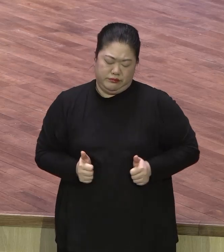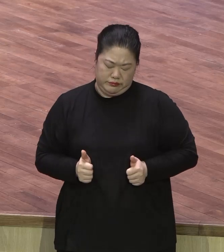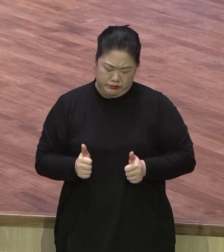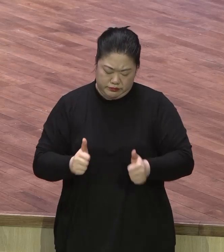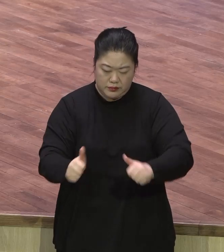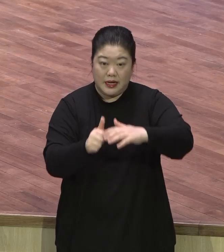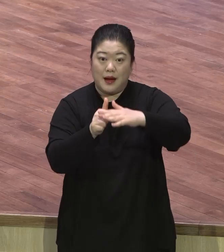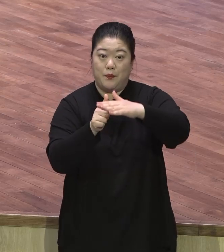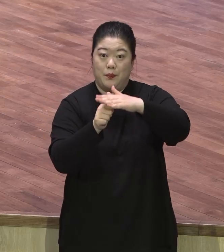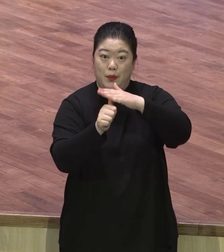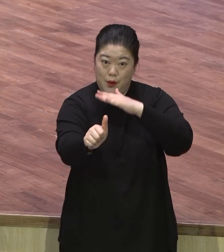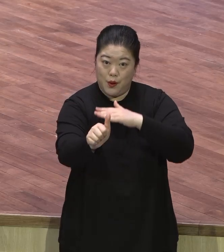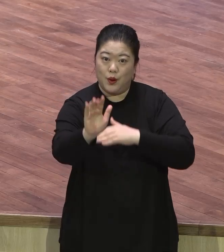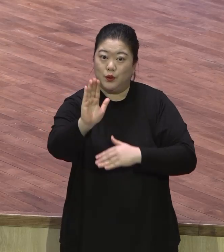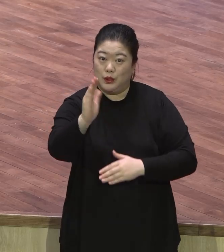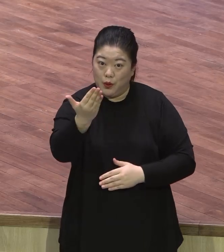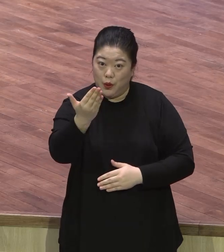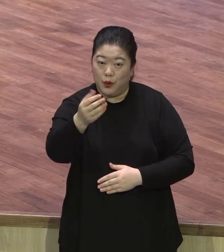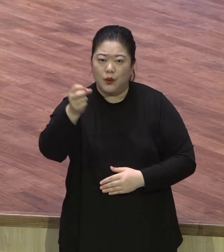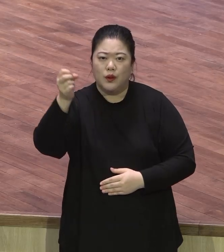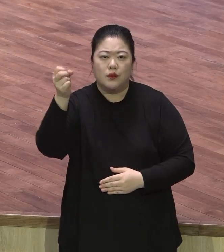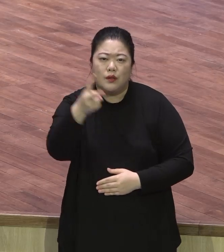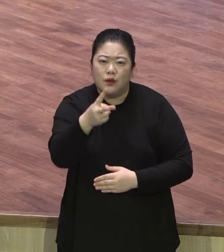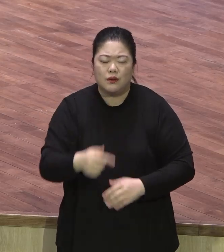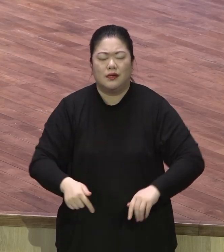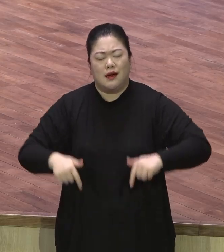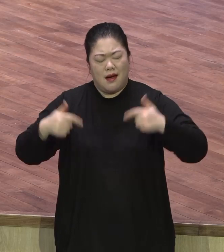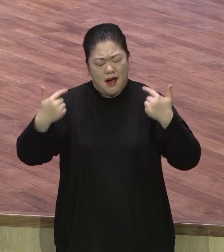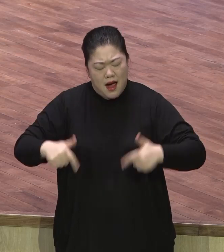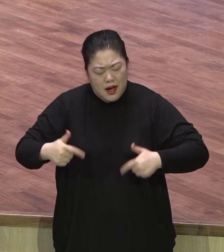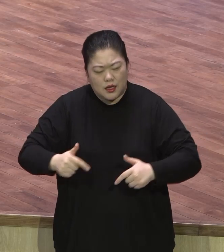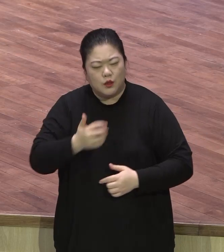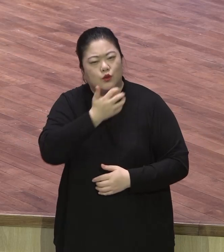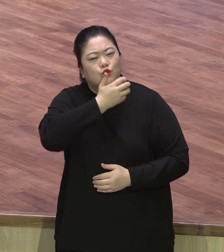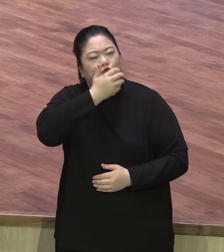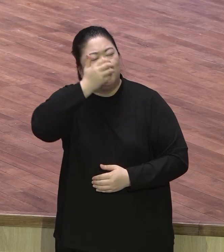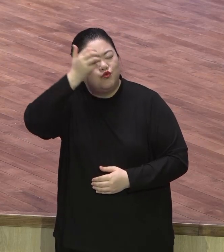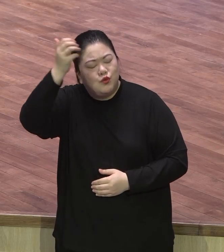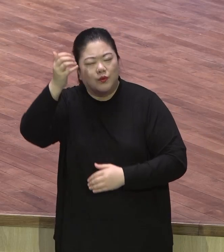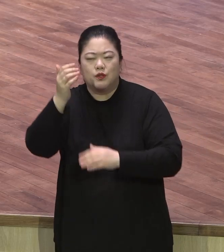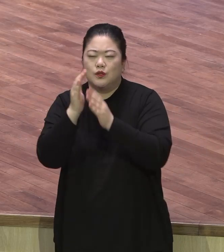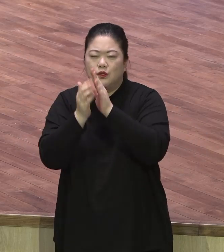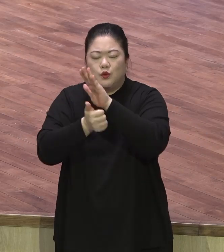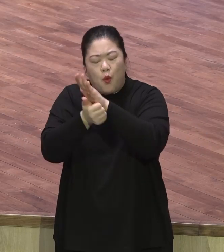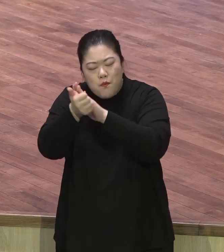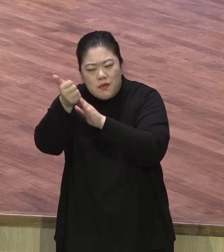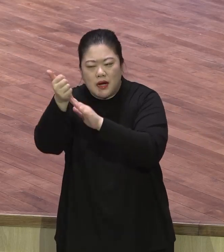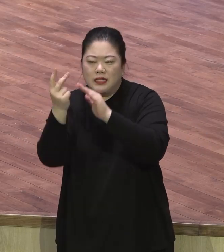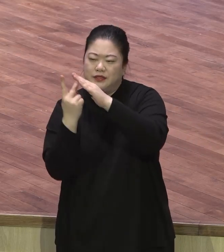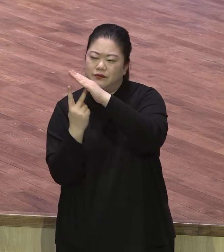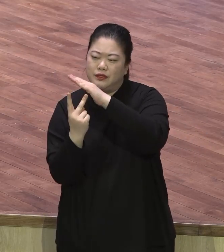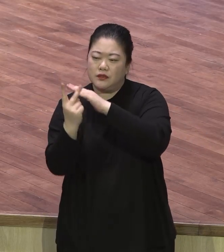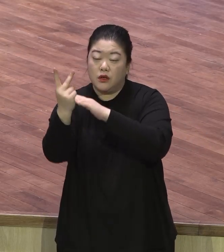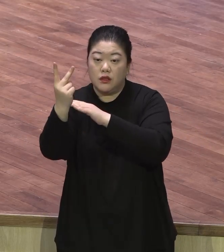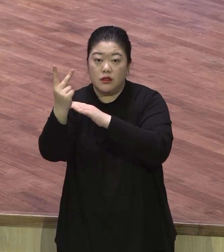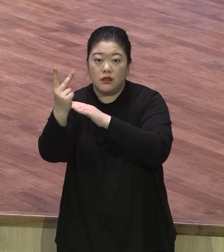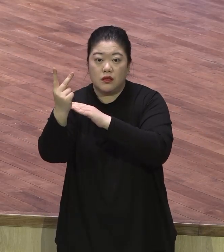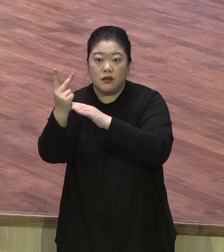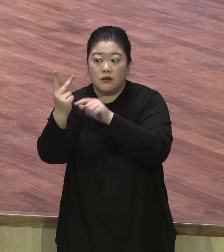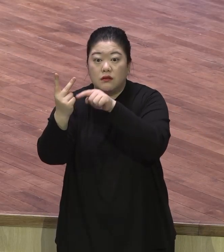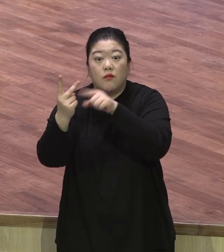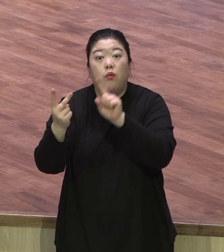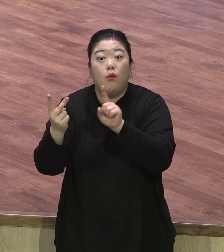여러분이요 꼭 자나 깨나 여러분의 꿈과 소망과 비전과 기도 제목은 전도와 성교가 되어야